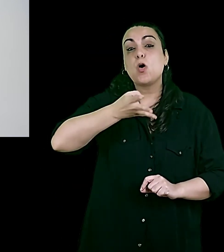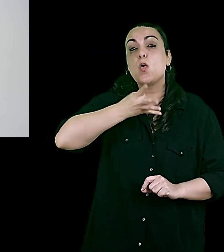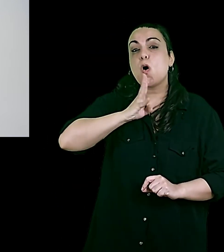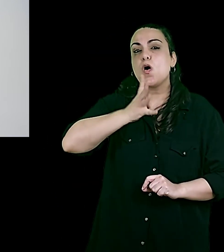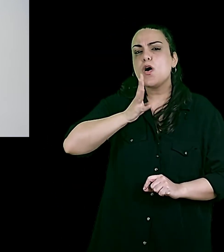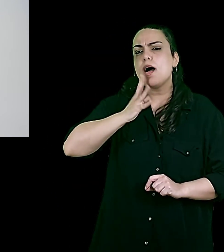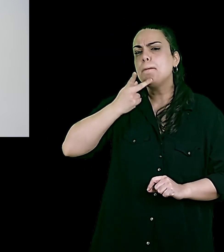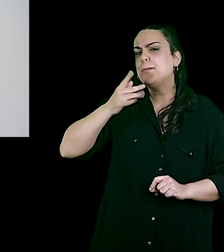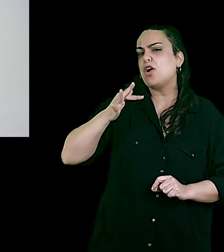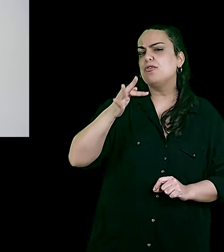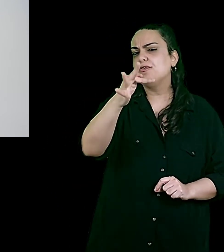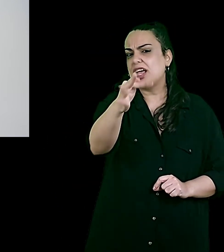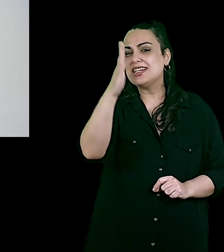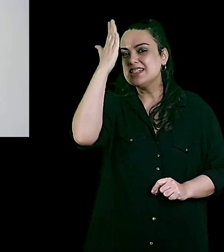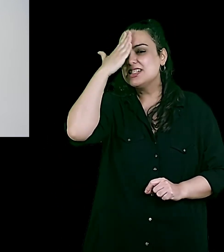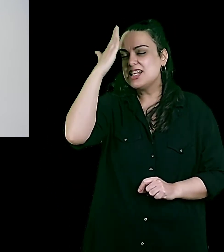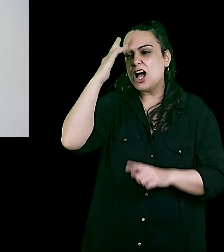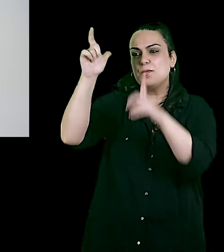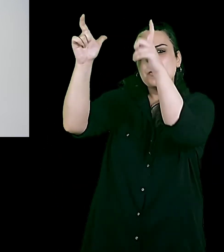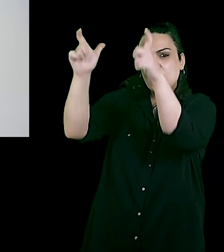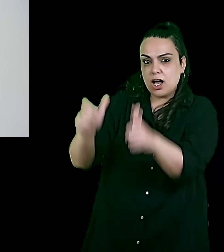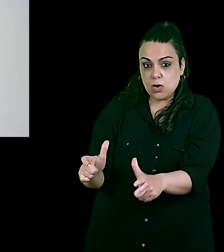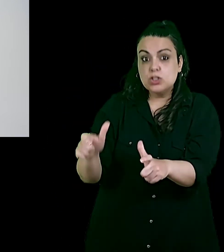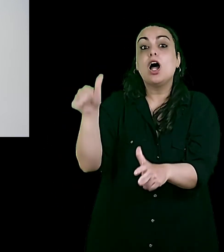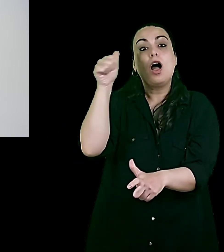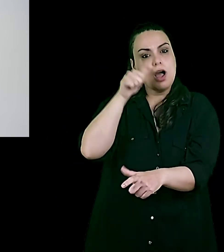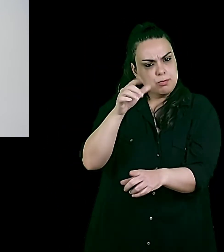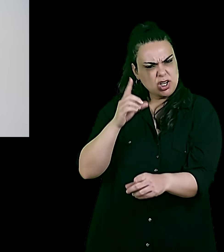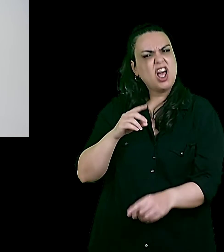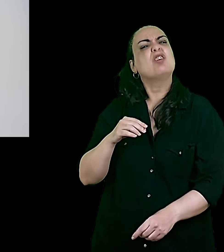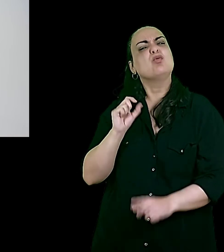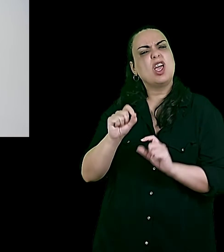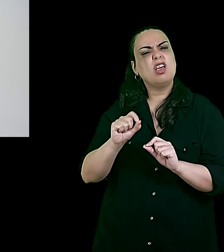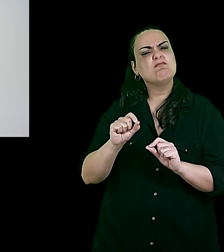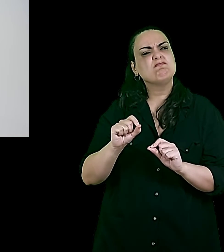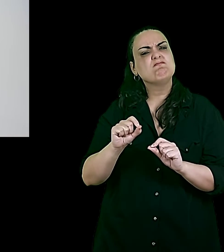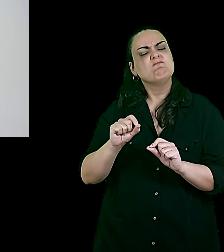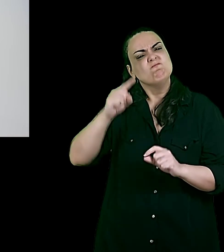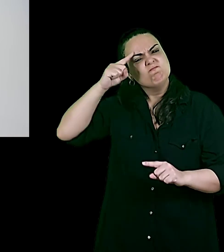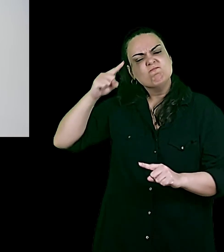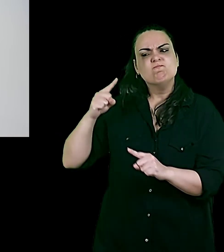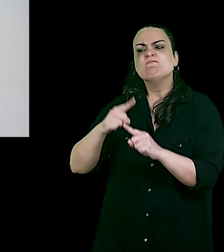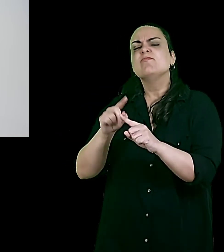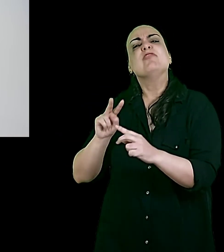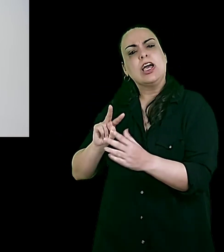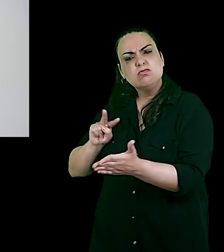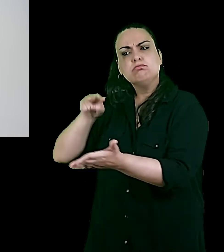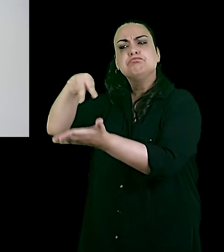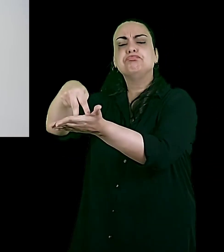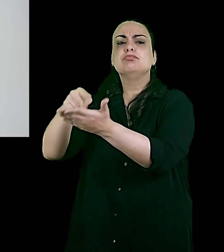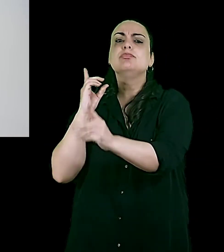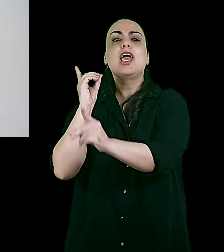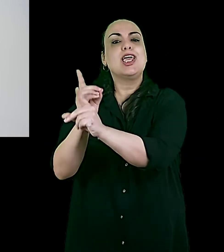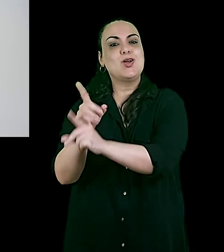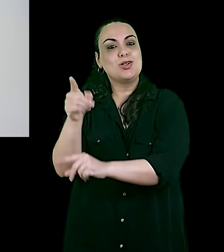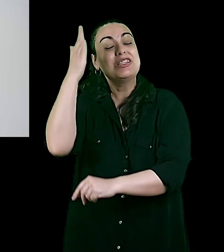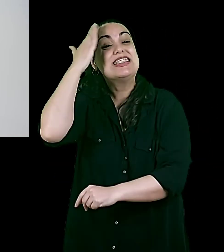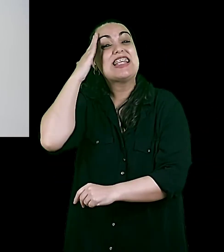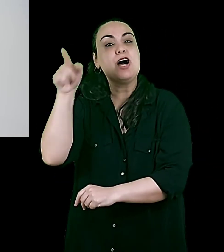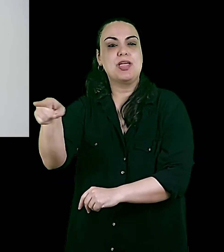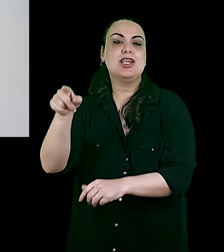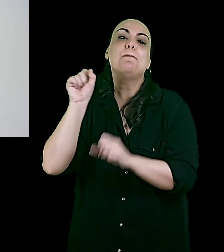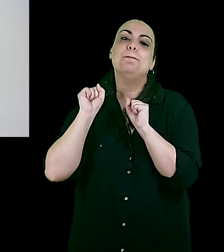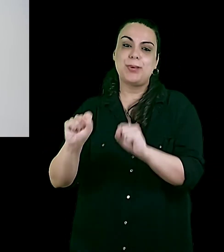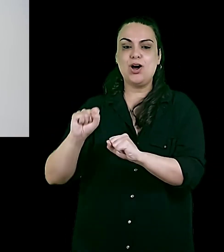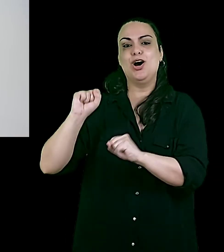o profeta e sabendo aonde ele estava, ela vai ao encontro dele porque ela sabia o que ele podia fazer.